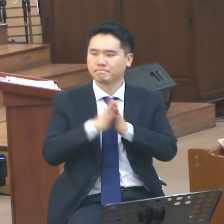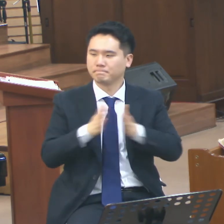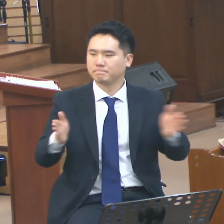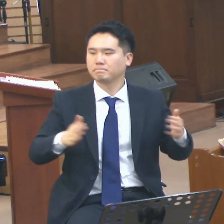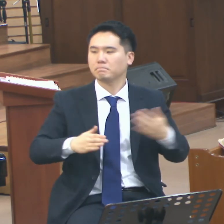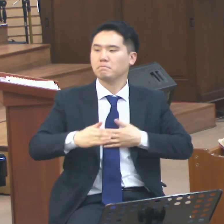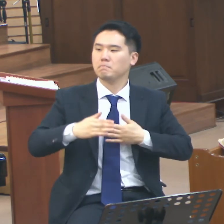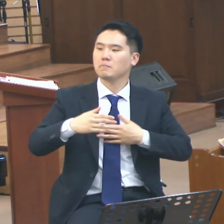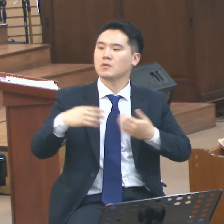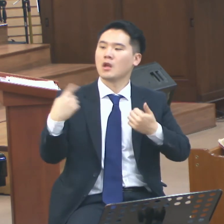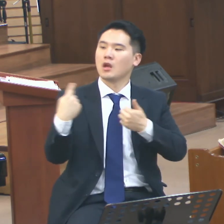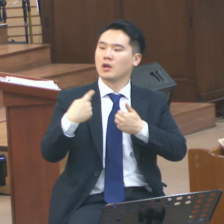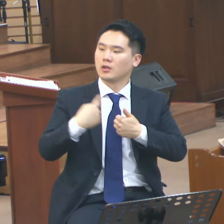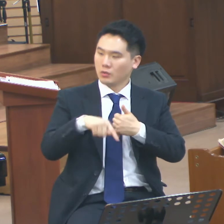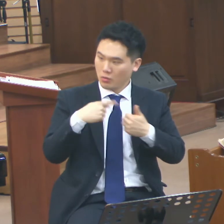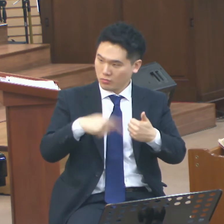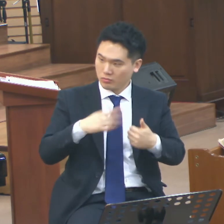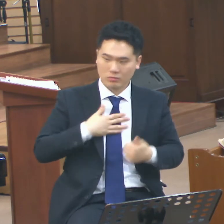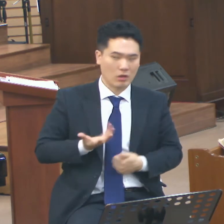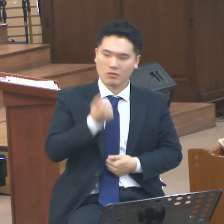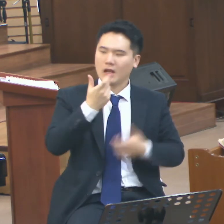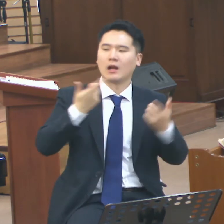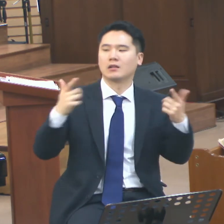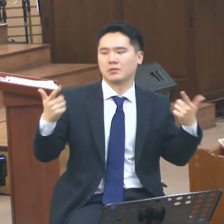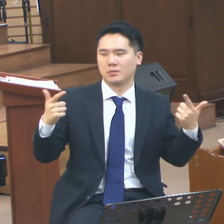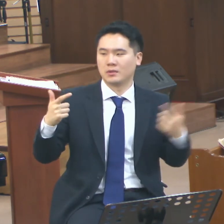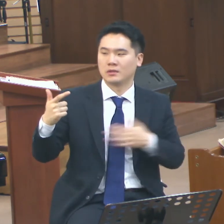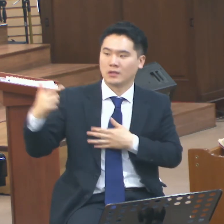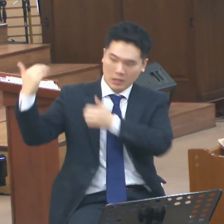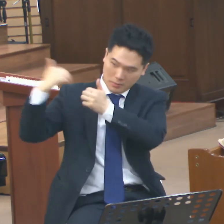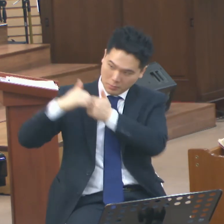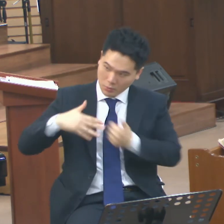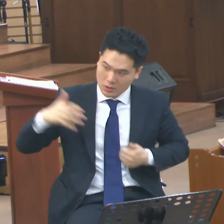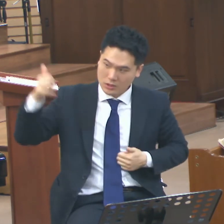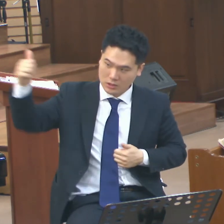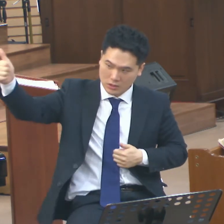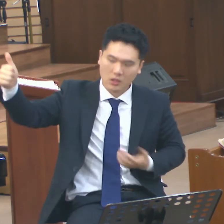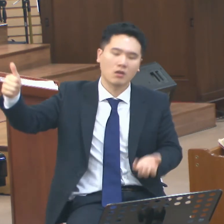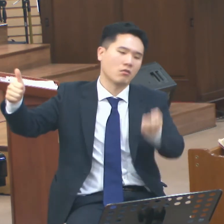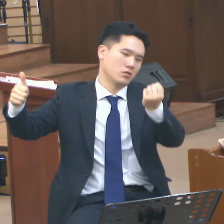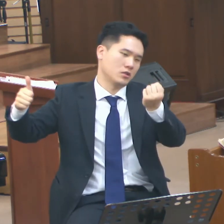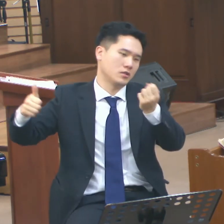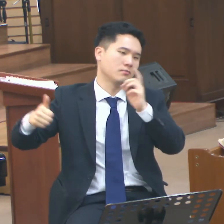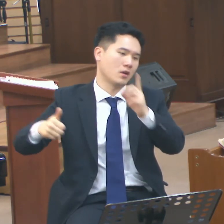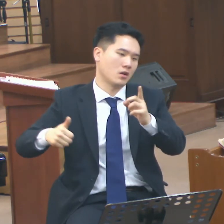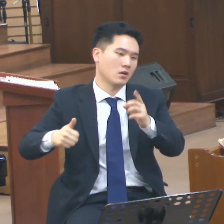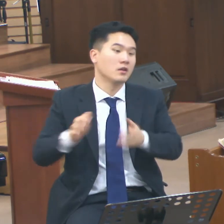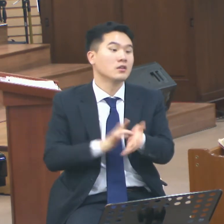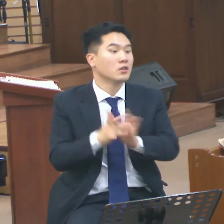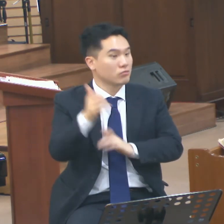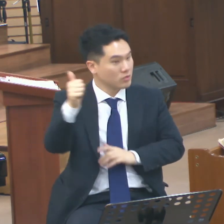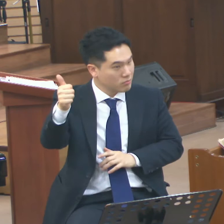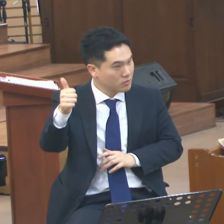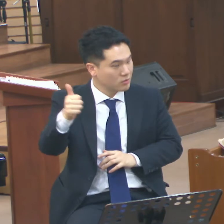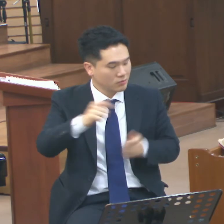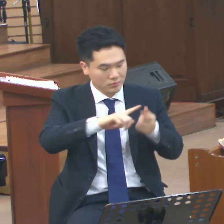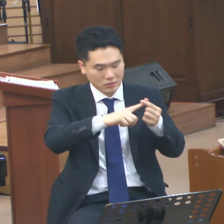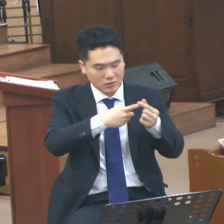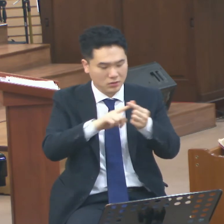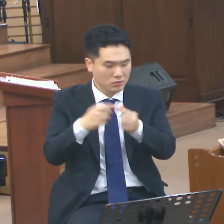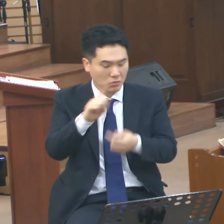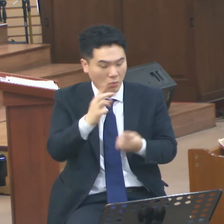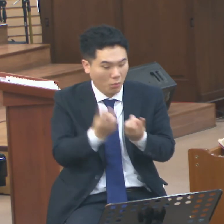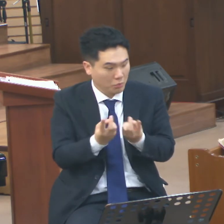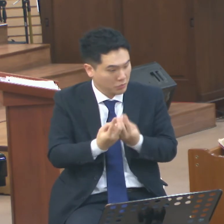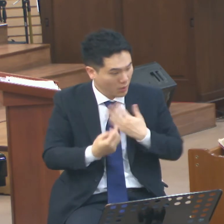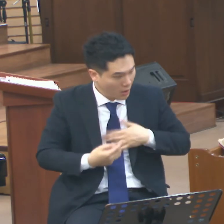시작. 내 교훈은 내 것이 아니고 나를 보내신 이의 것이니라. 자, 예수님은 글을 어떻게